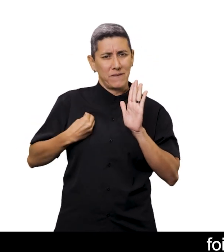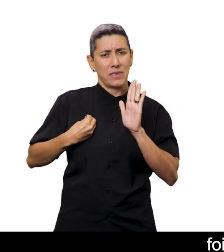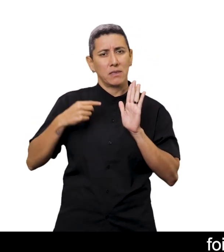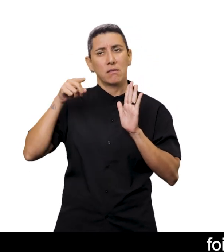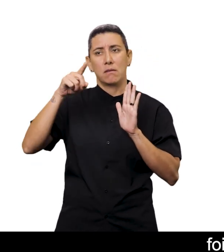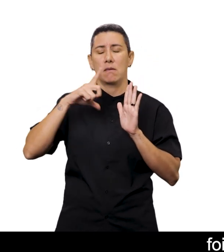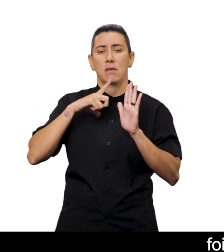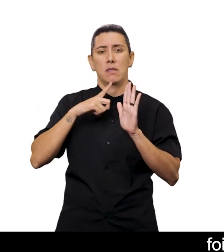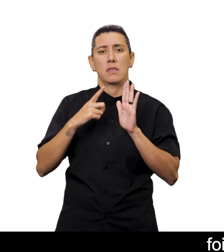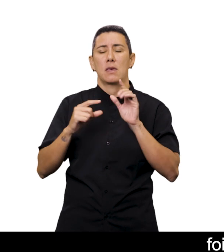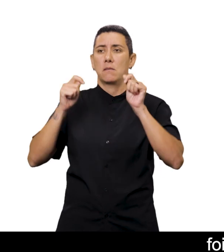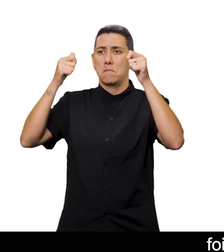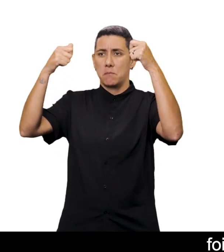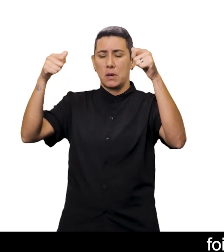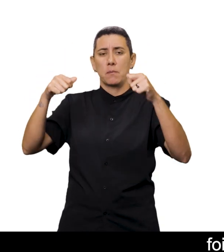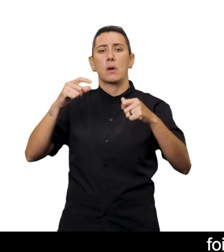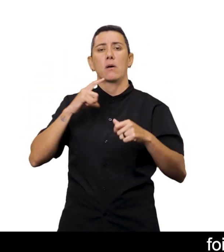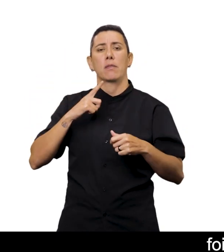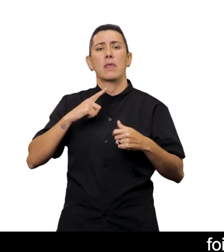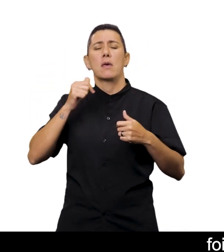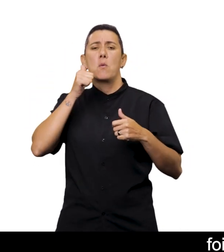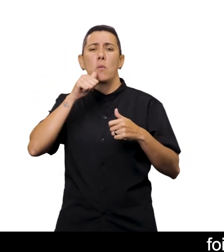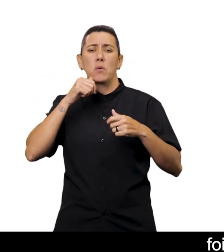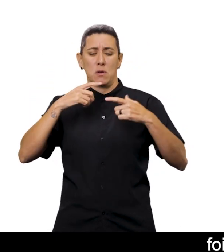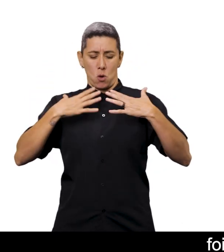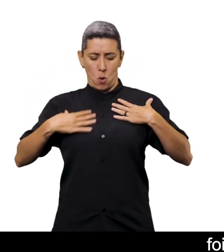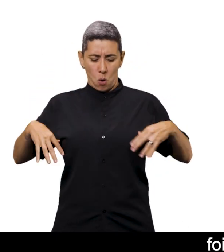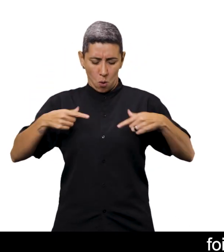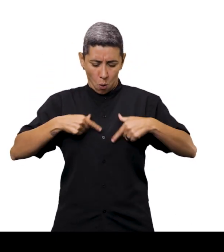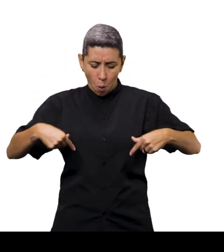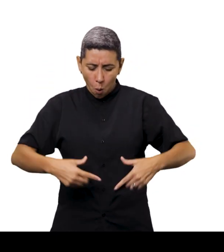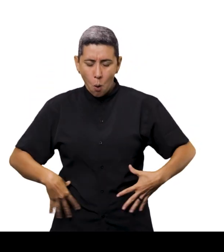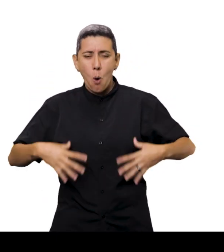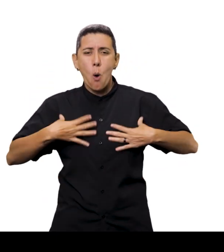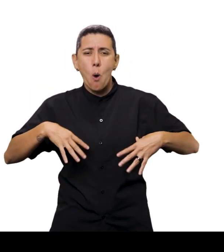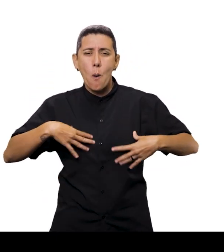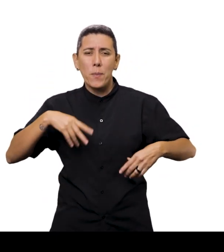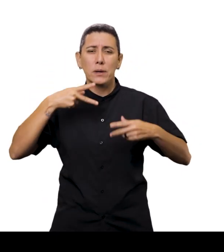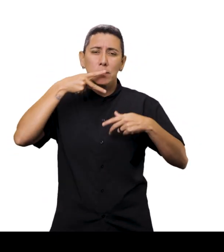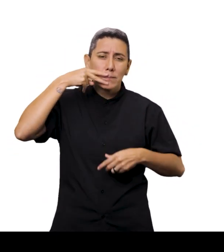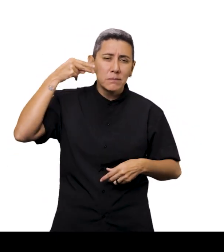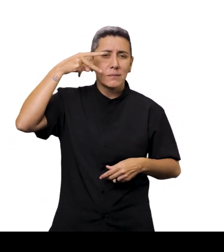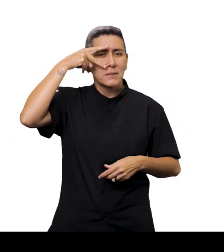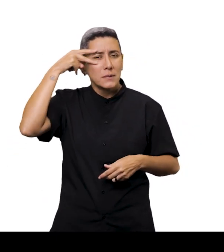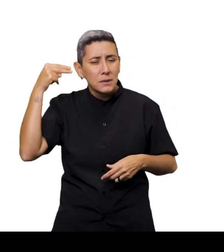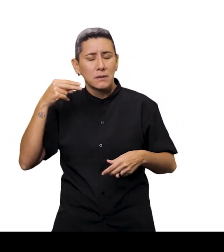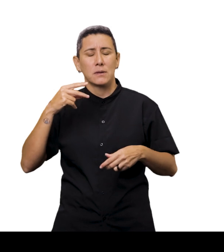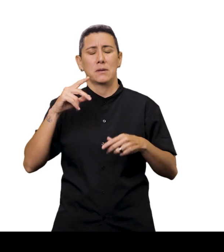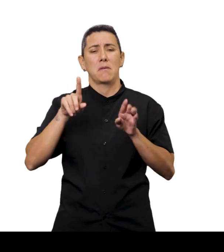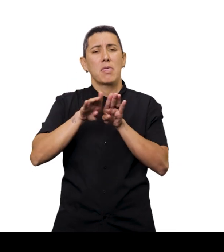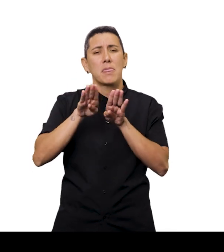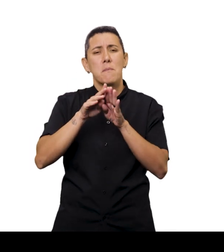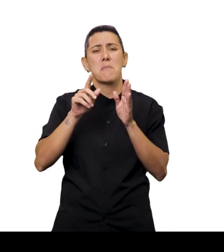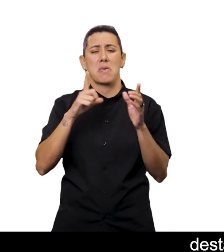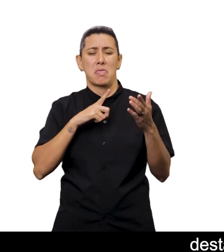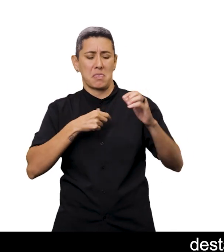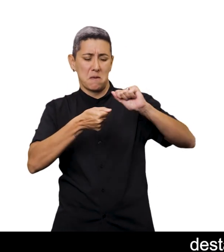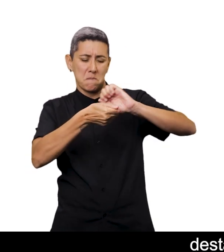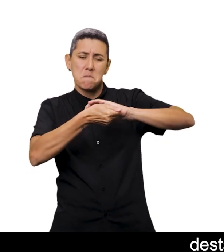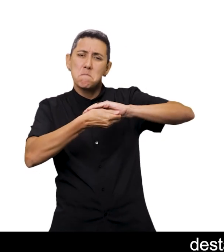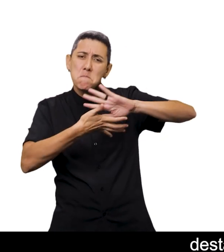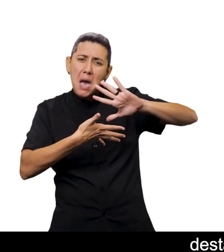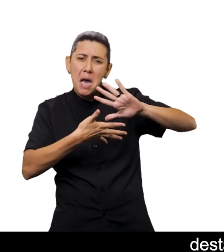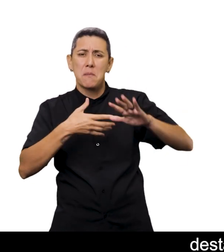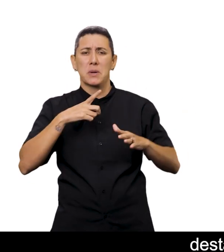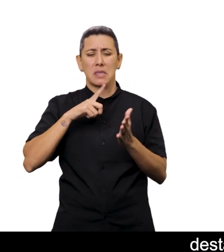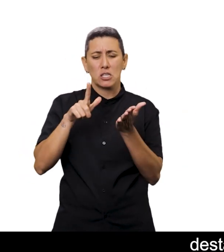vida" foi amplamente impressa em diversos suportes, como roupas íntimas, mapas e jornais,